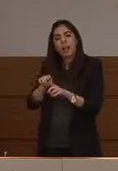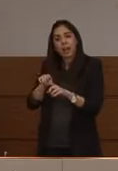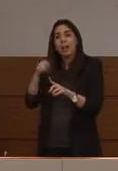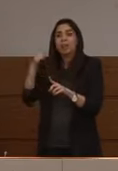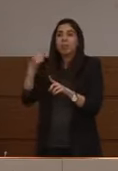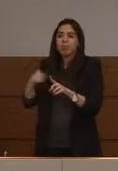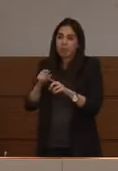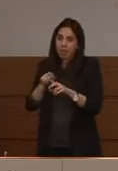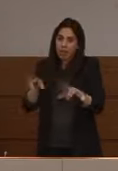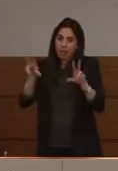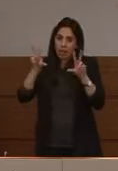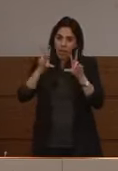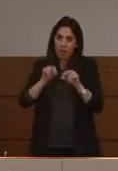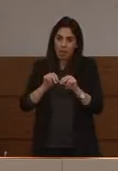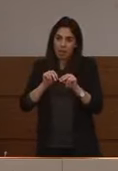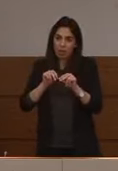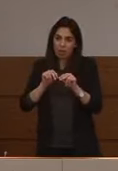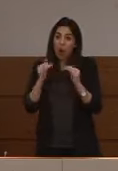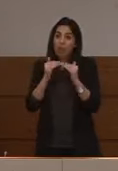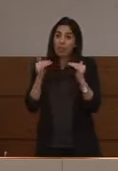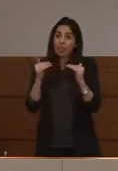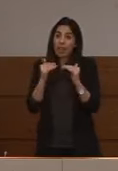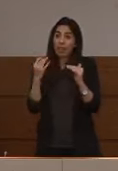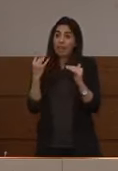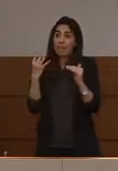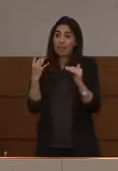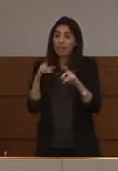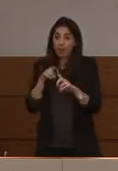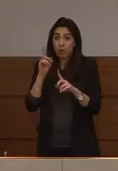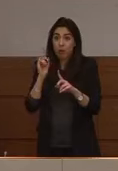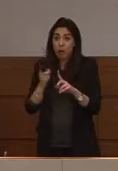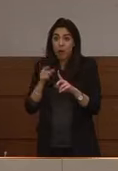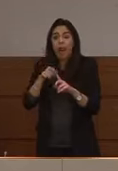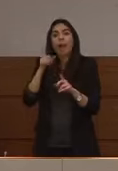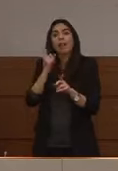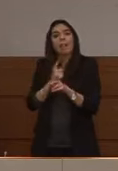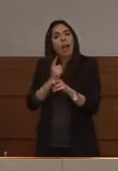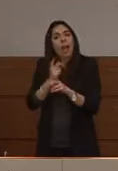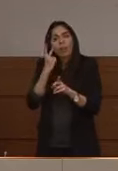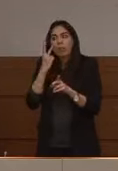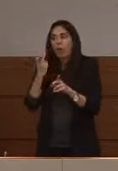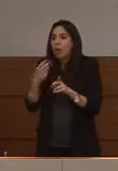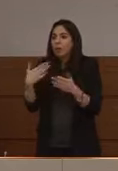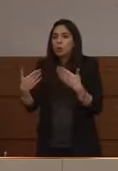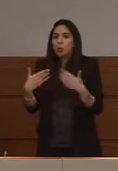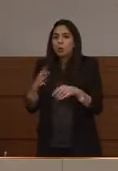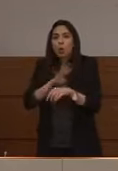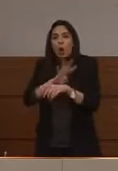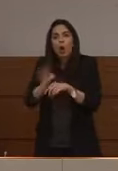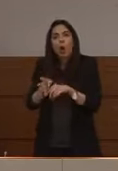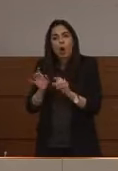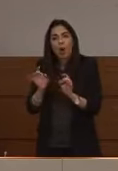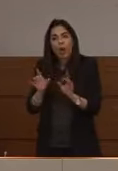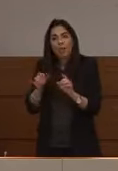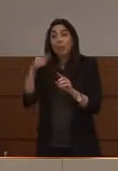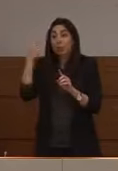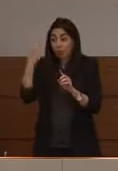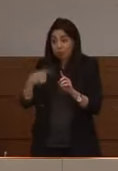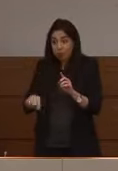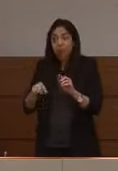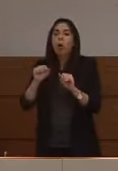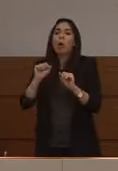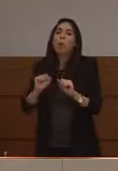fare una diagnosi di infezione da sar scopi 2 che possano permettere di ridurre i tempi